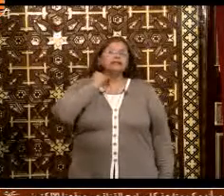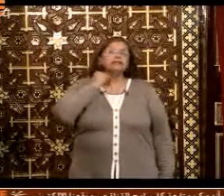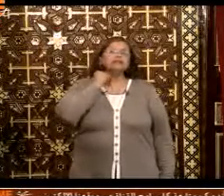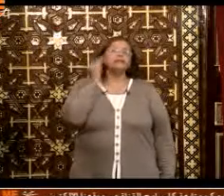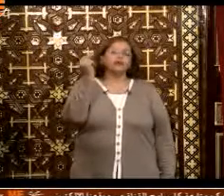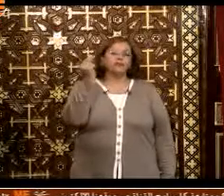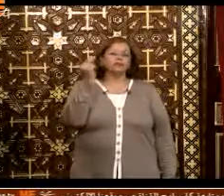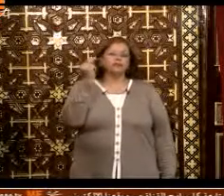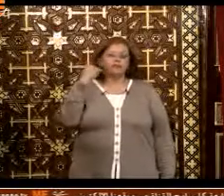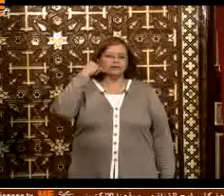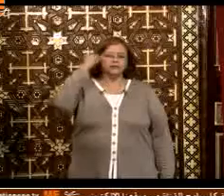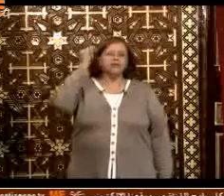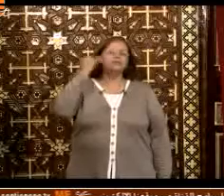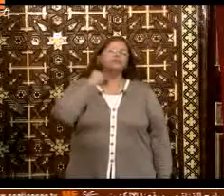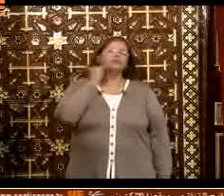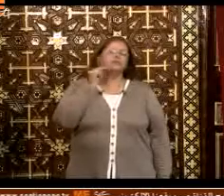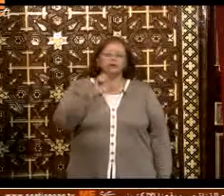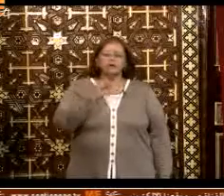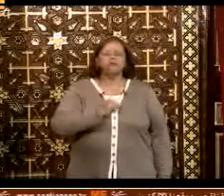كده تبقى ضاد يبقى صاد ضاد. ط